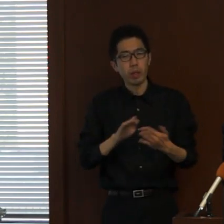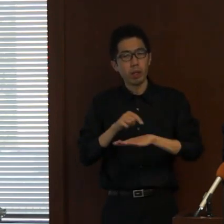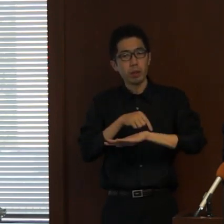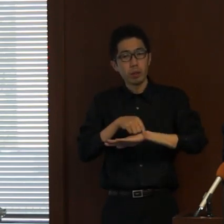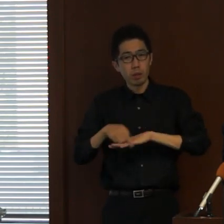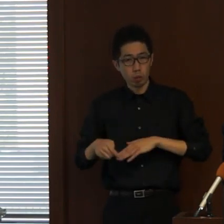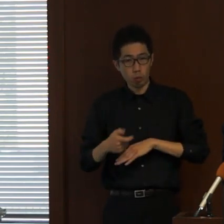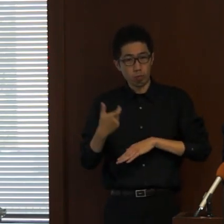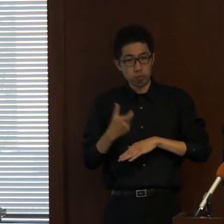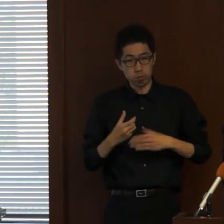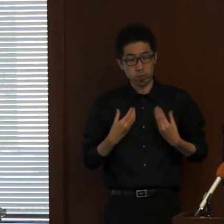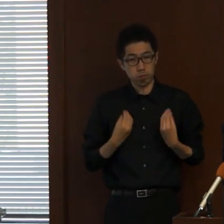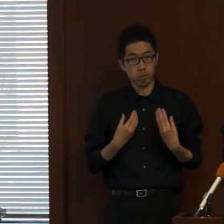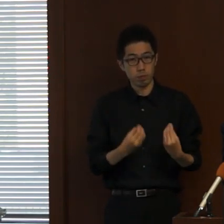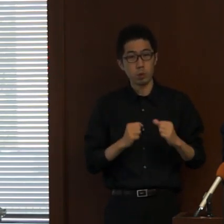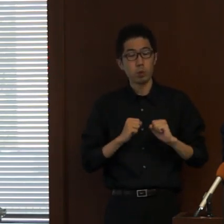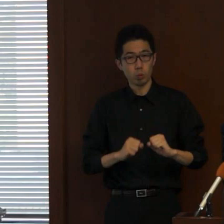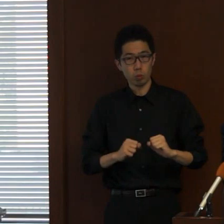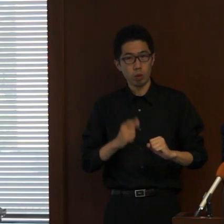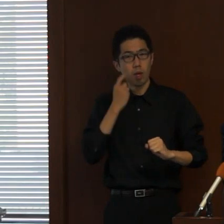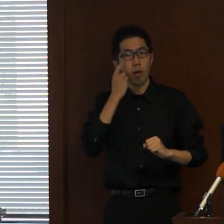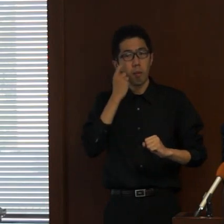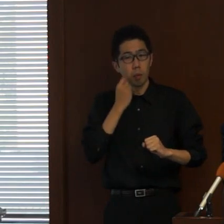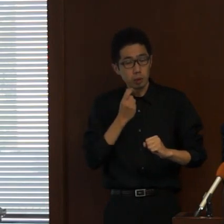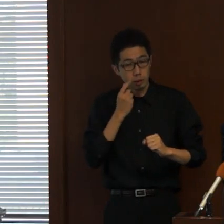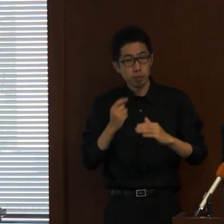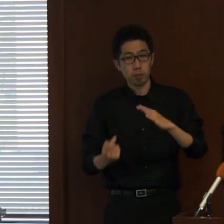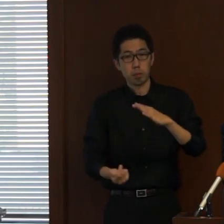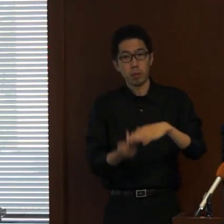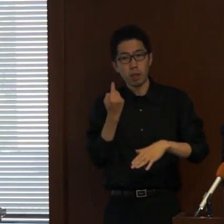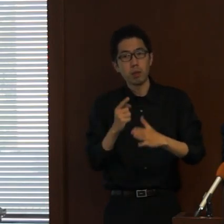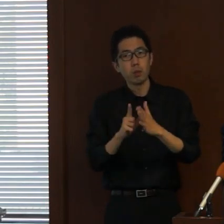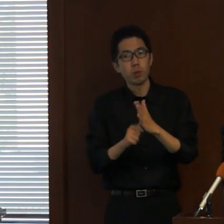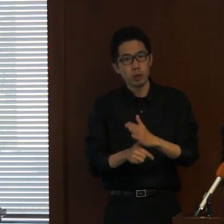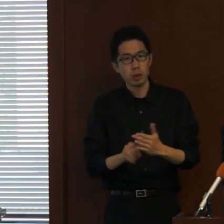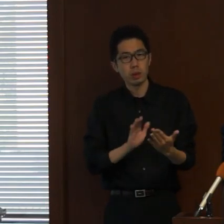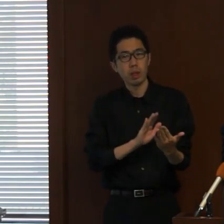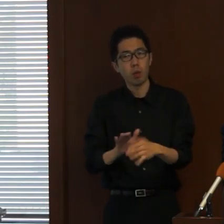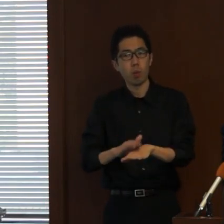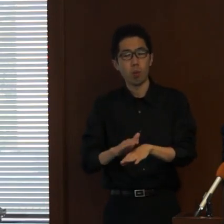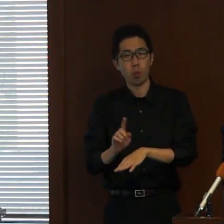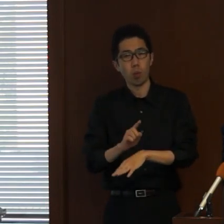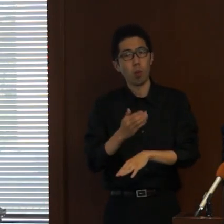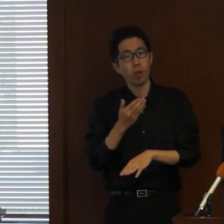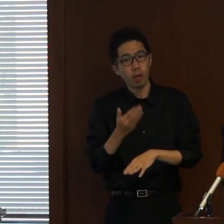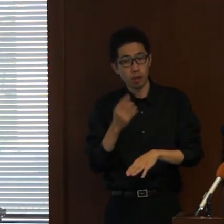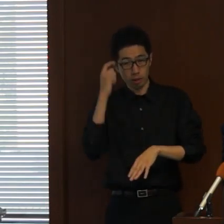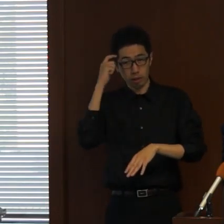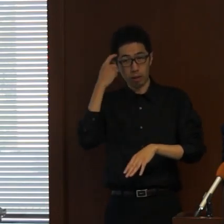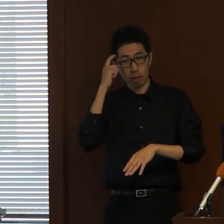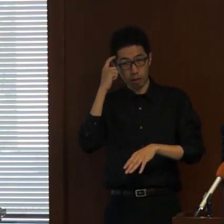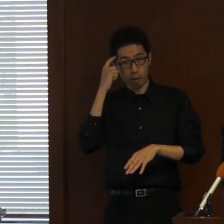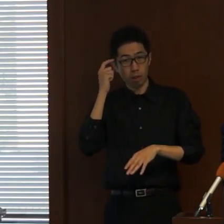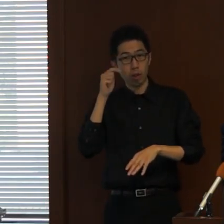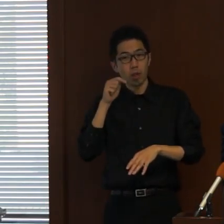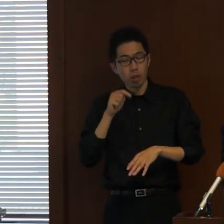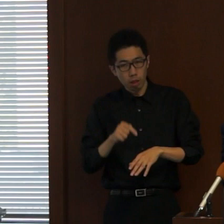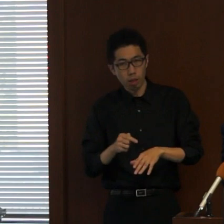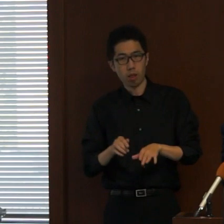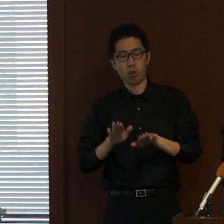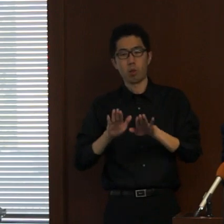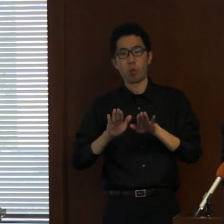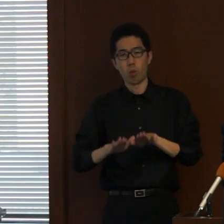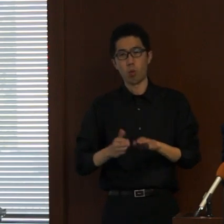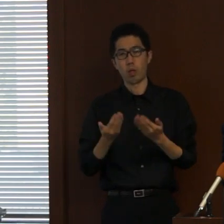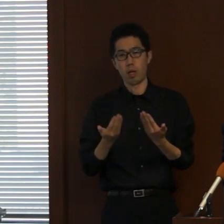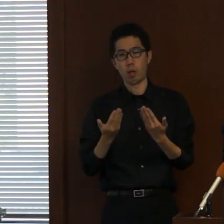う、そして向き合う、そして起きた場合どうするのかということのセットで、今回打ち出すということで、